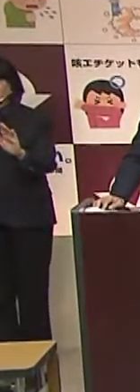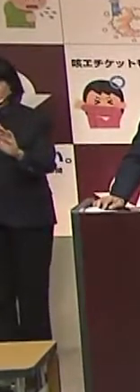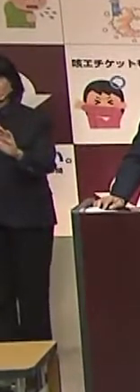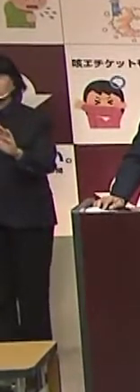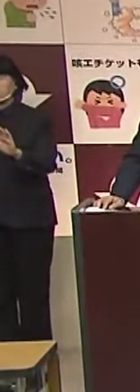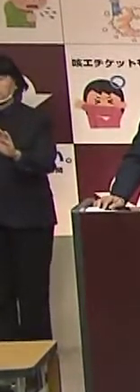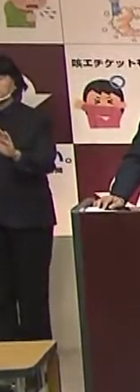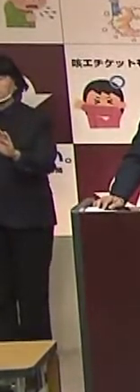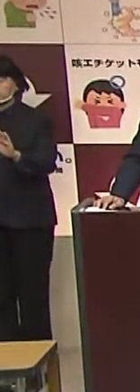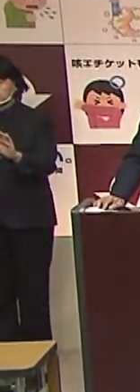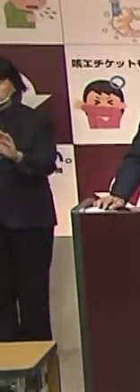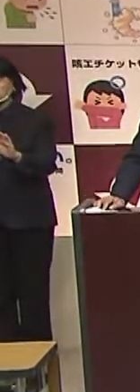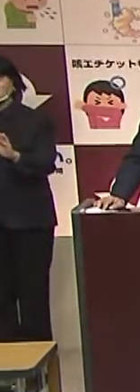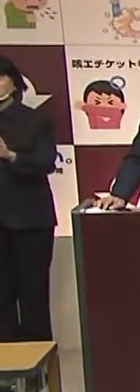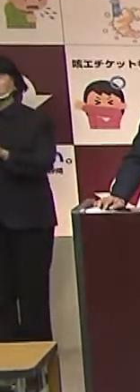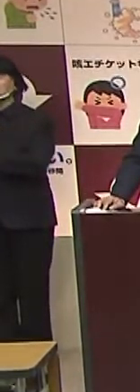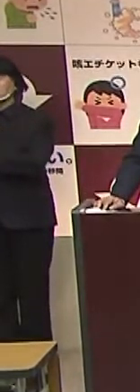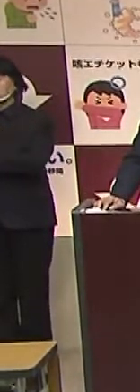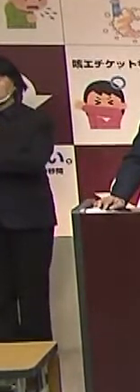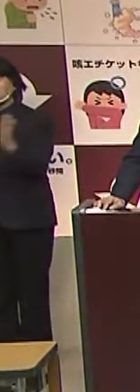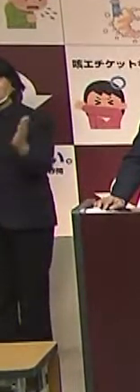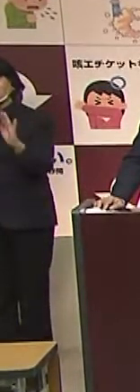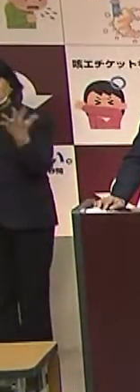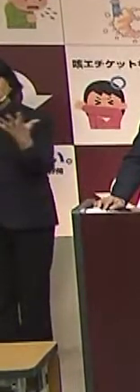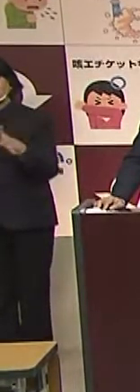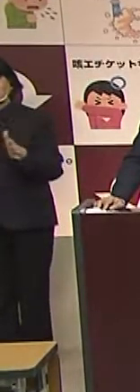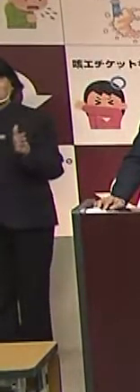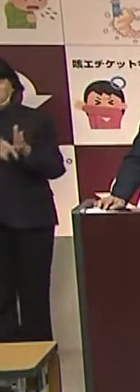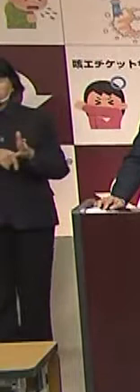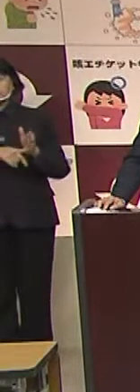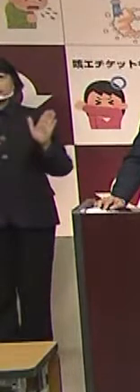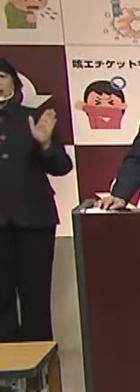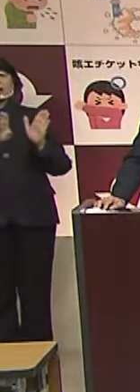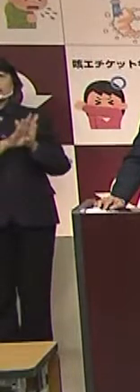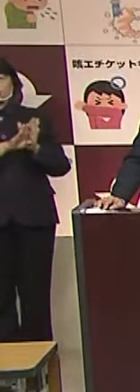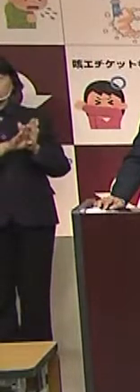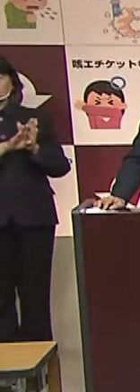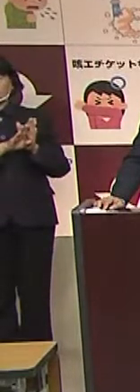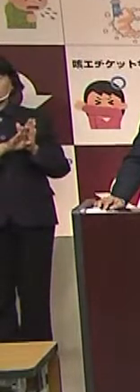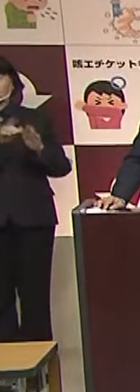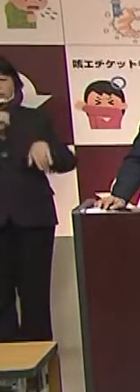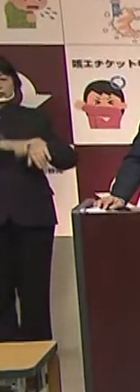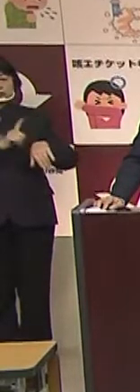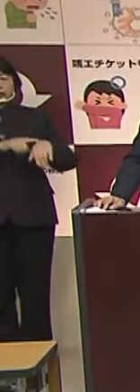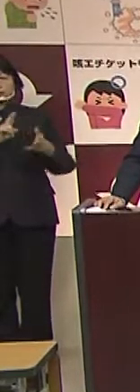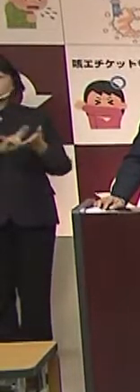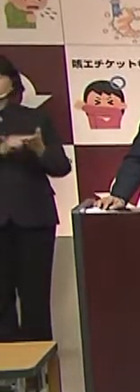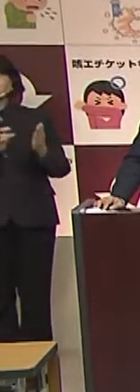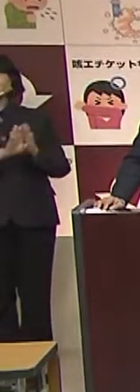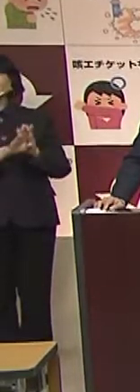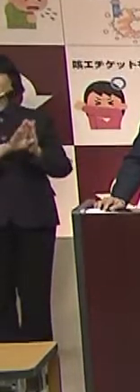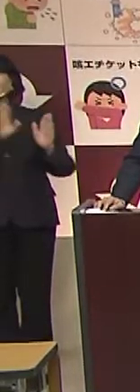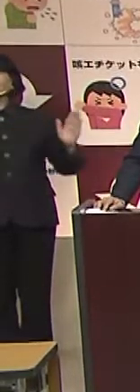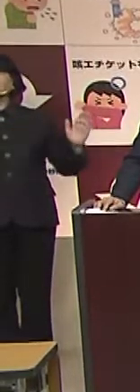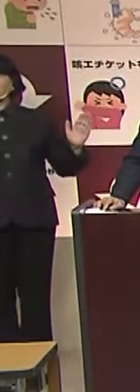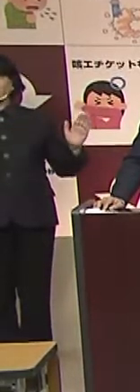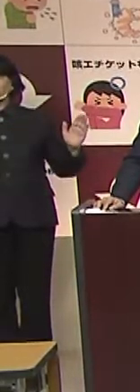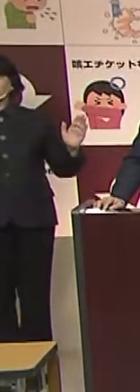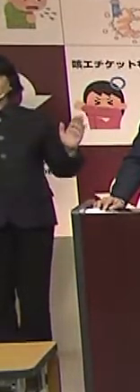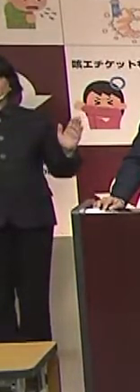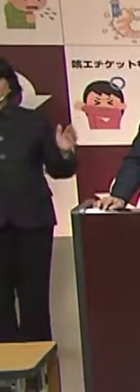ドアを開ける時間をきちっと設けるなどです、やっぱり換気を、できる工夫というのが、できる、あり得る。